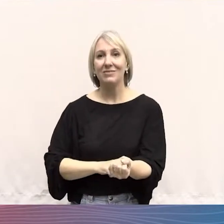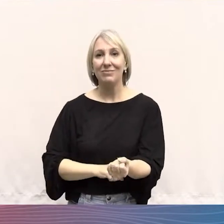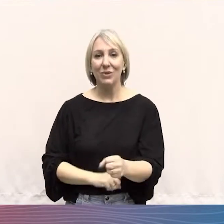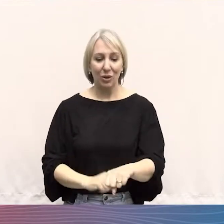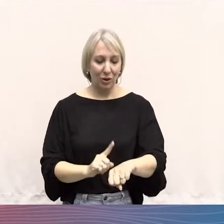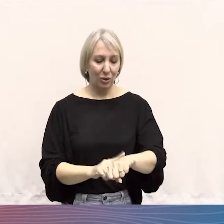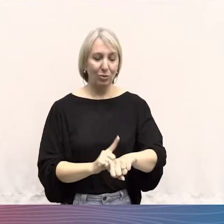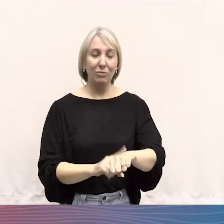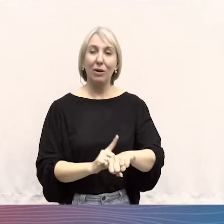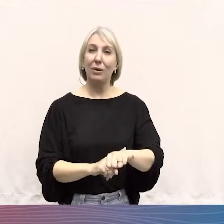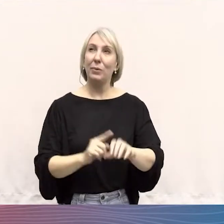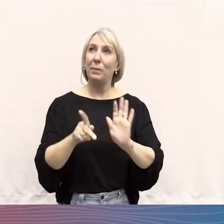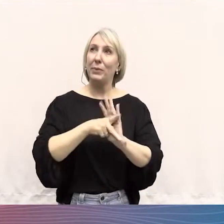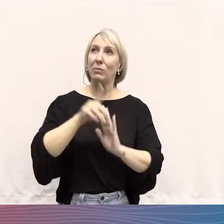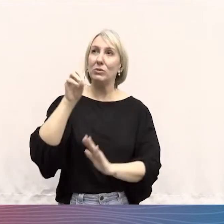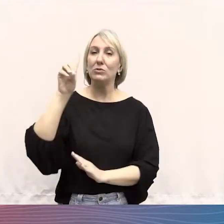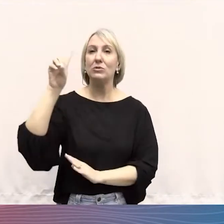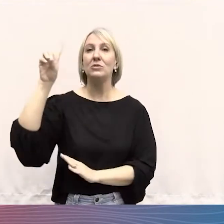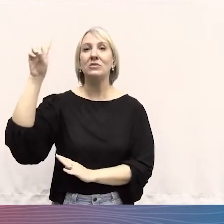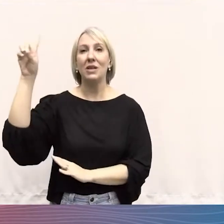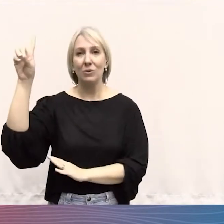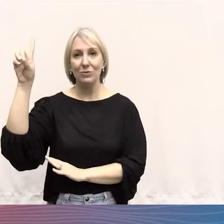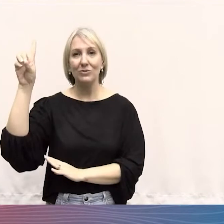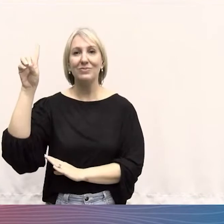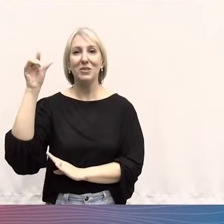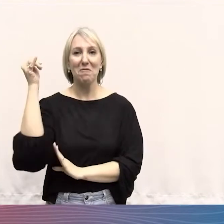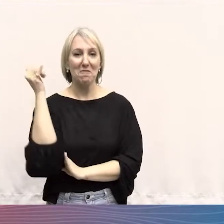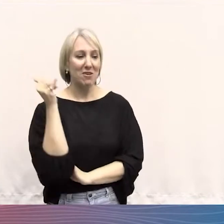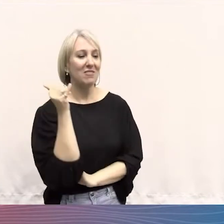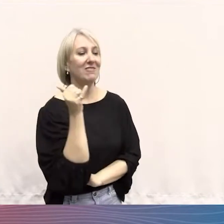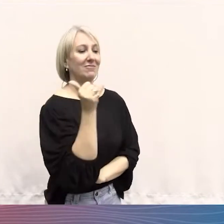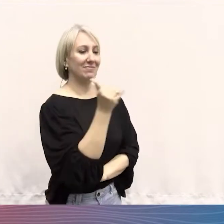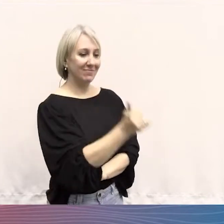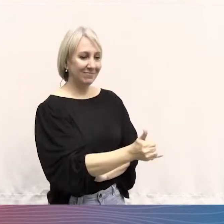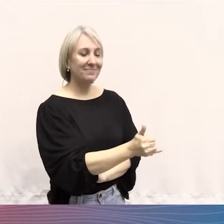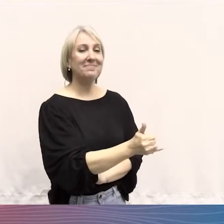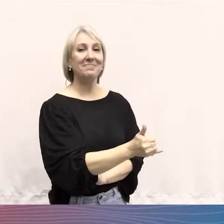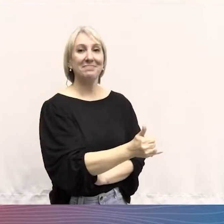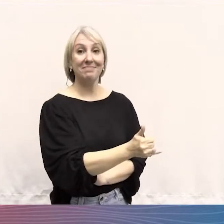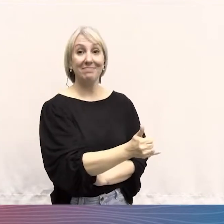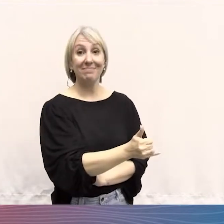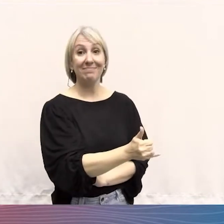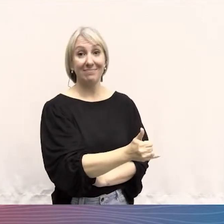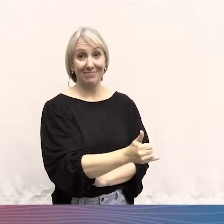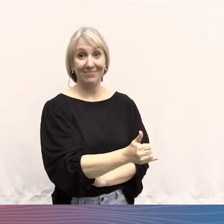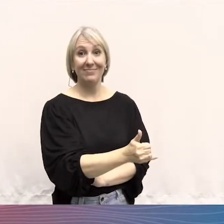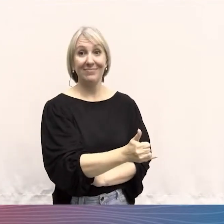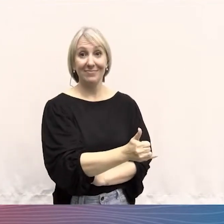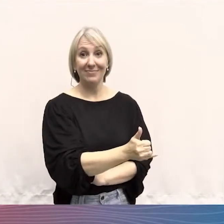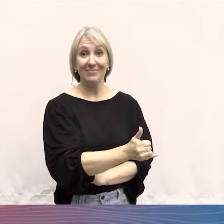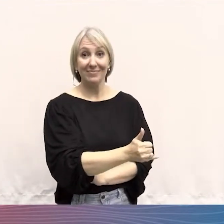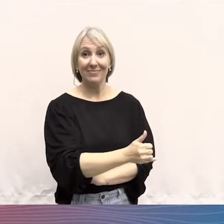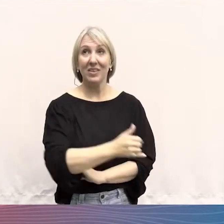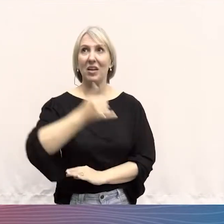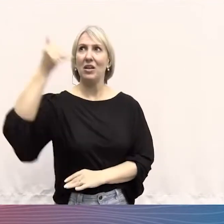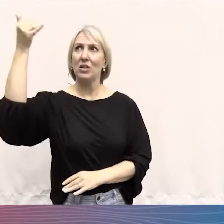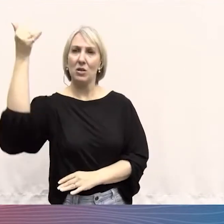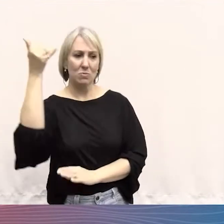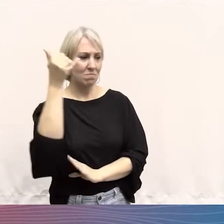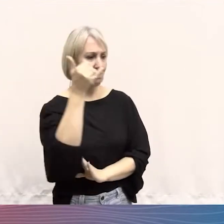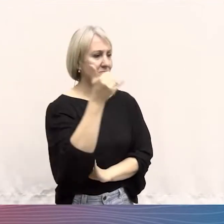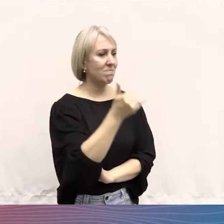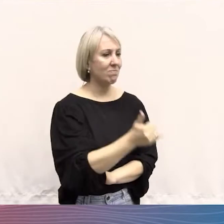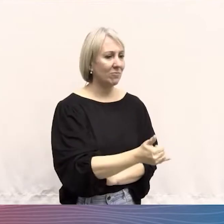seu furor os confundirá. Eu mesmo, essa palavra do Senhor, Ele mesmo fala: